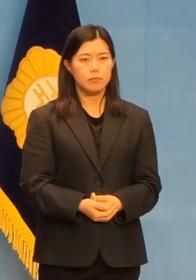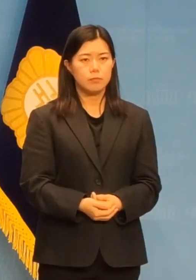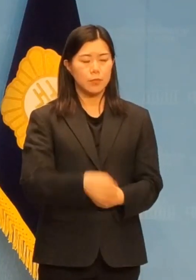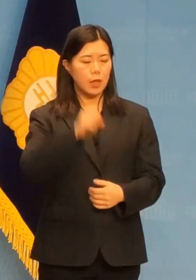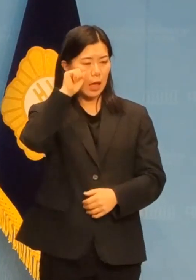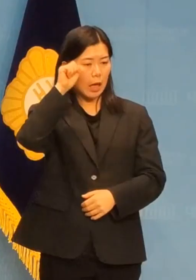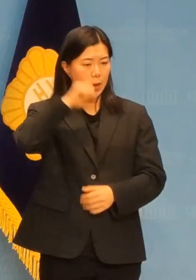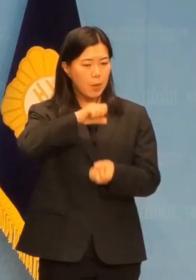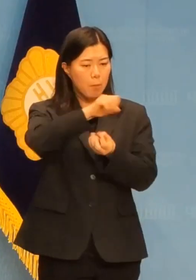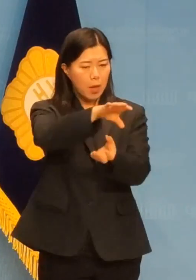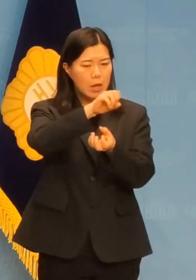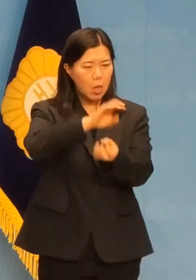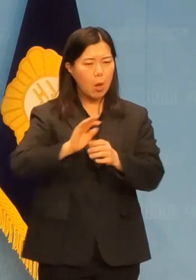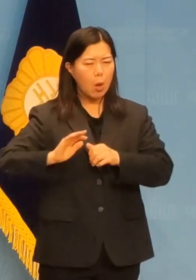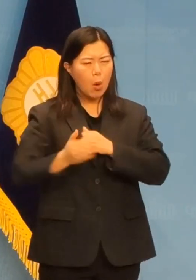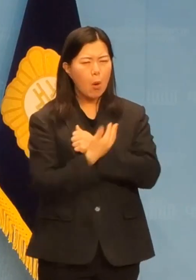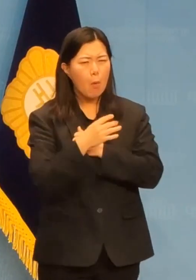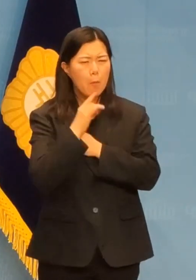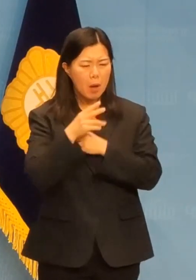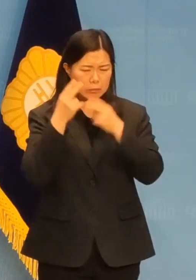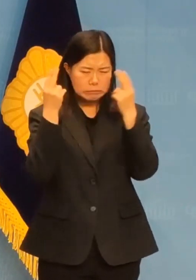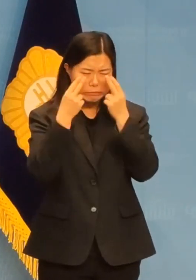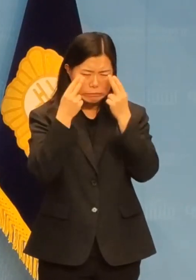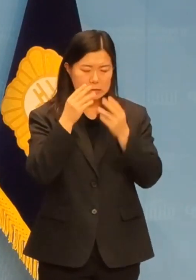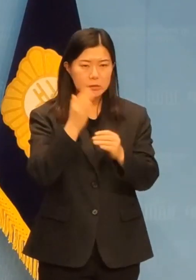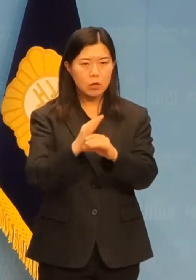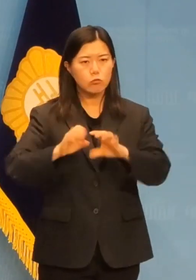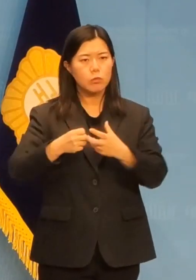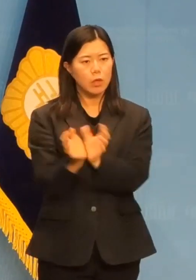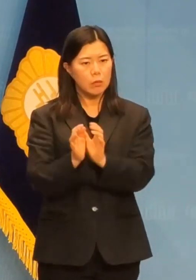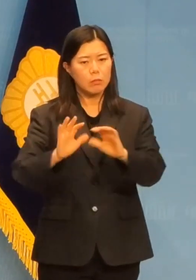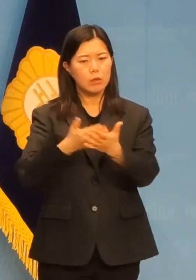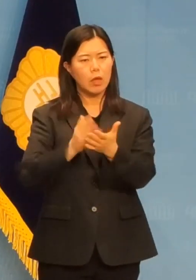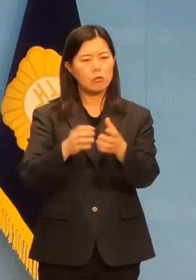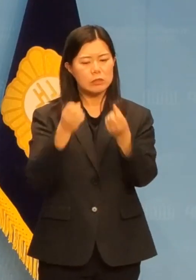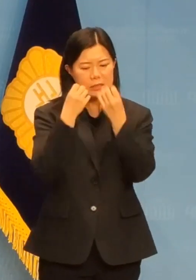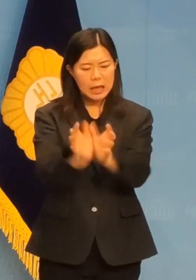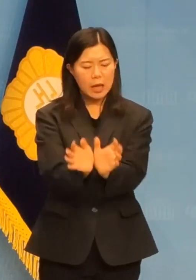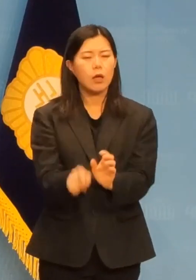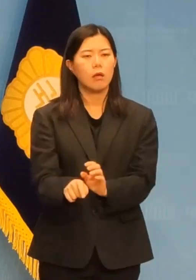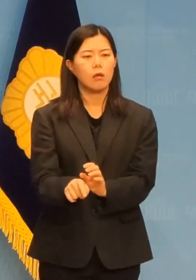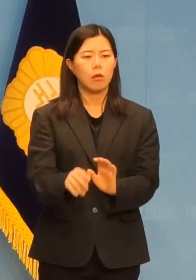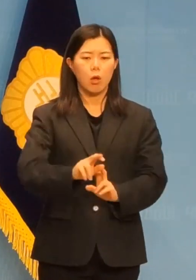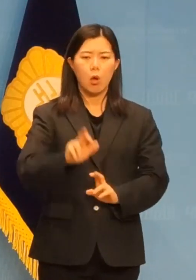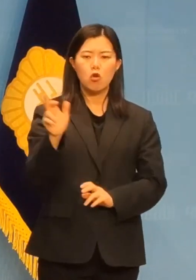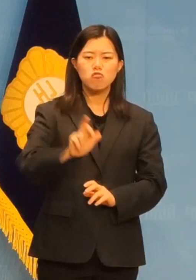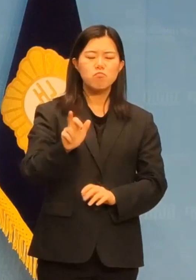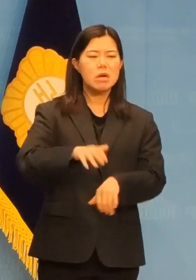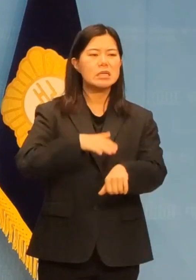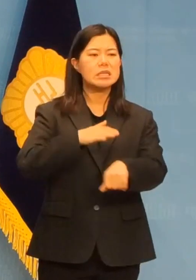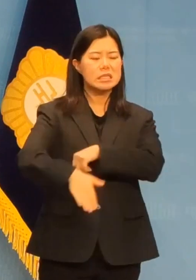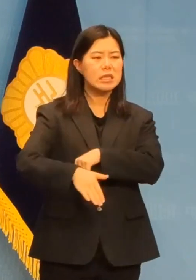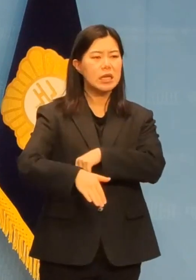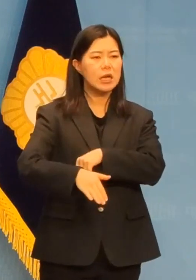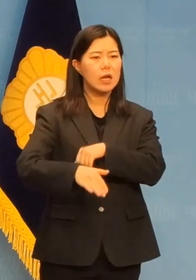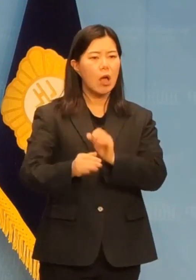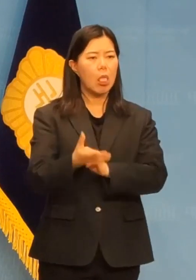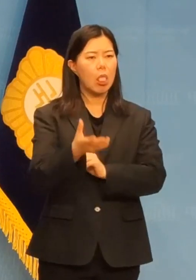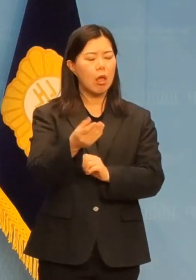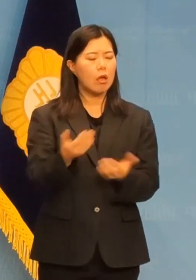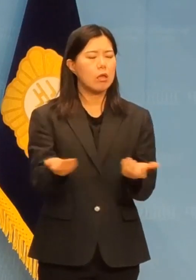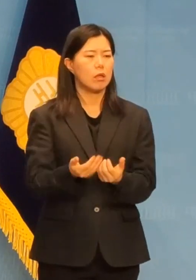새벽 배송 옹호에만 혈안이 되어 있는 국민의힘과 개혁신당, 이것이 바로 쿠팡식 대관